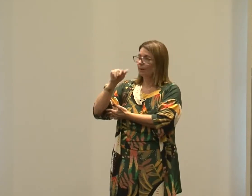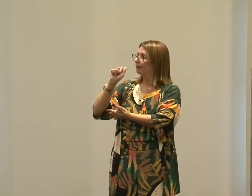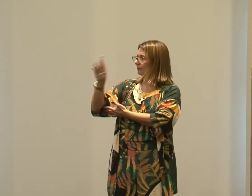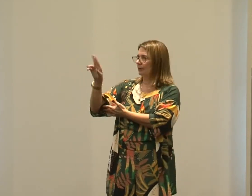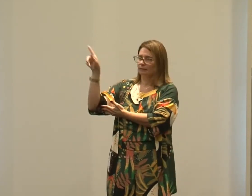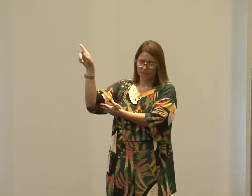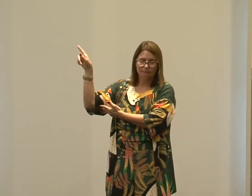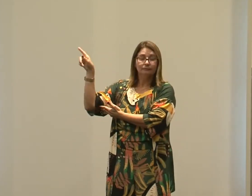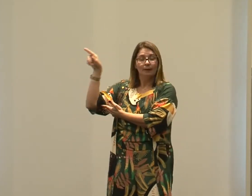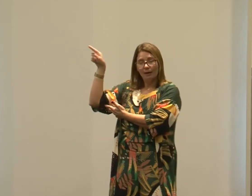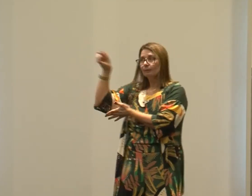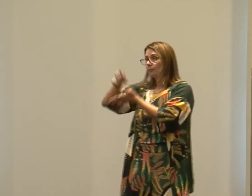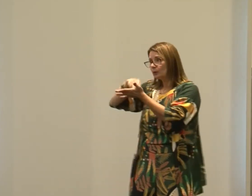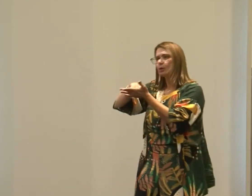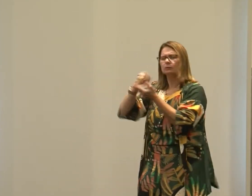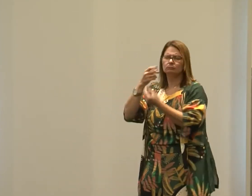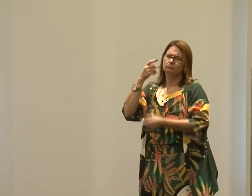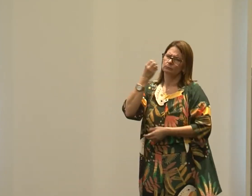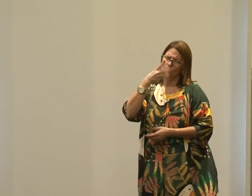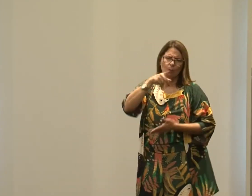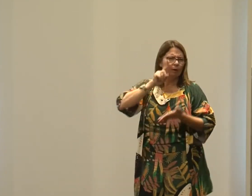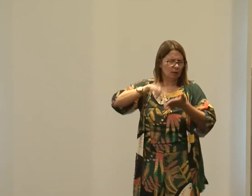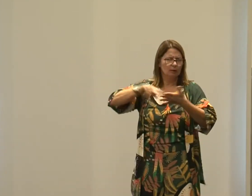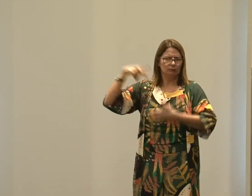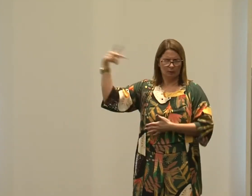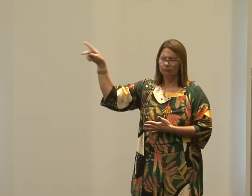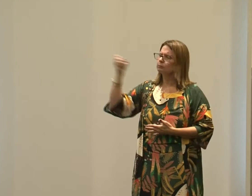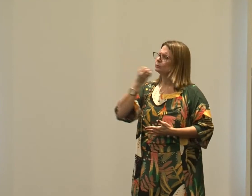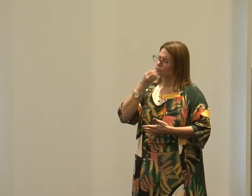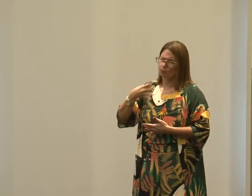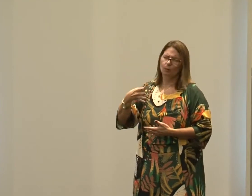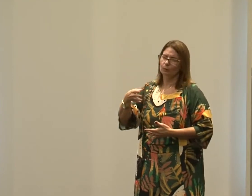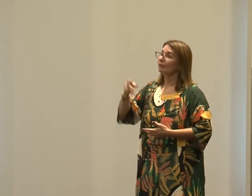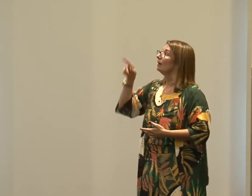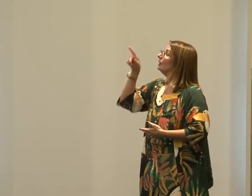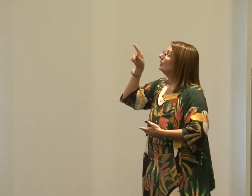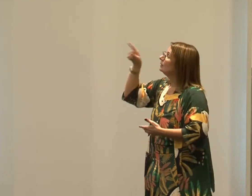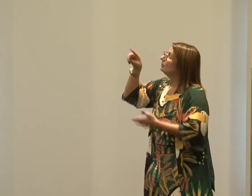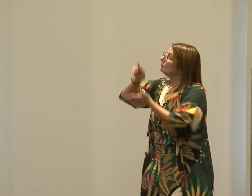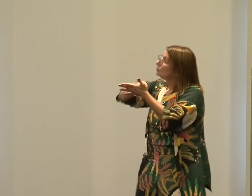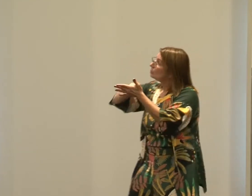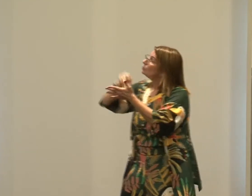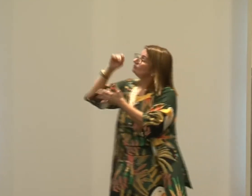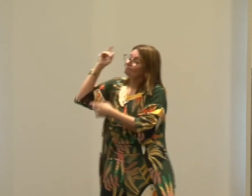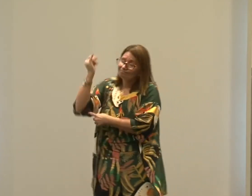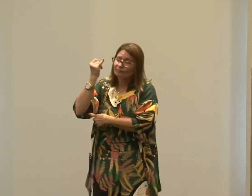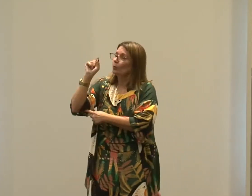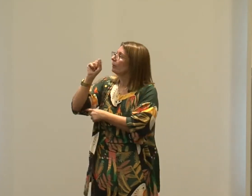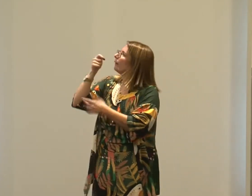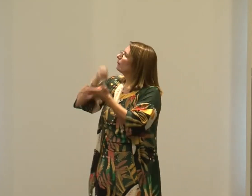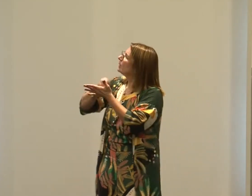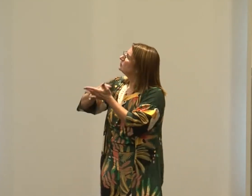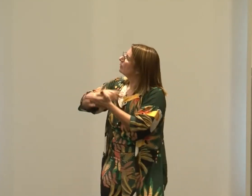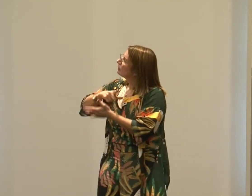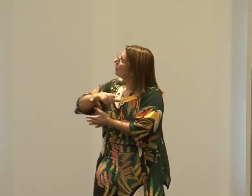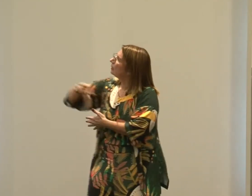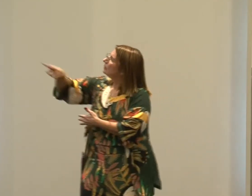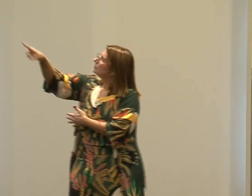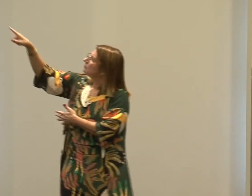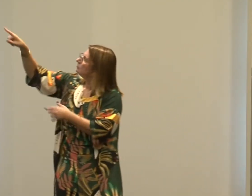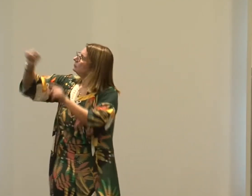dele, né, a minha base teórica foi ele, e é muito interessante, vocês deveriam ler, deveriam procurar saber,